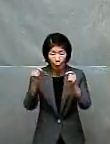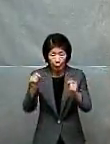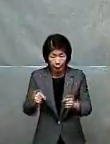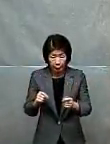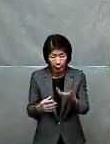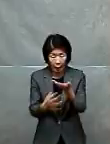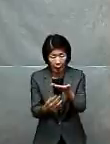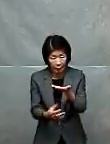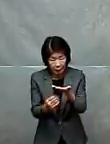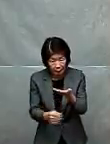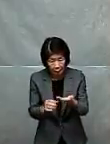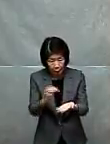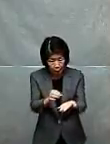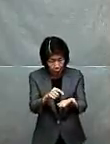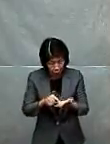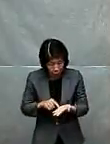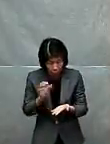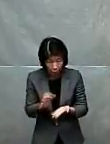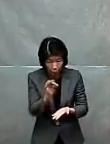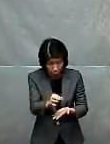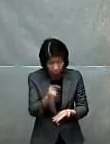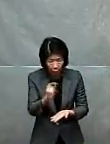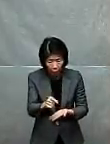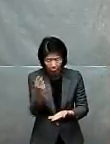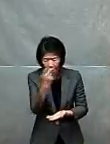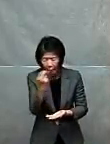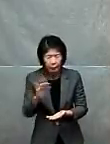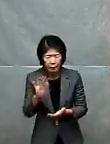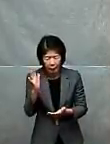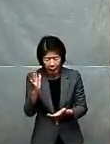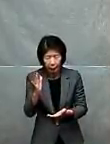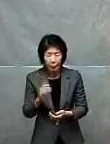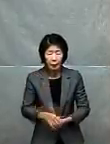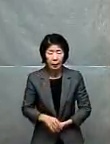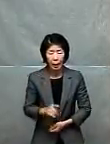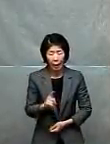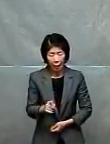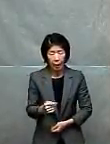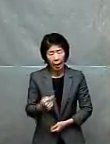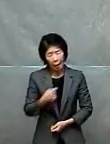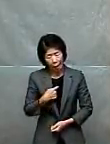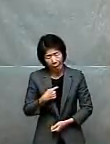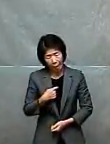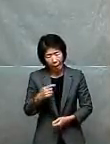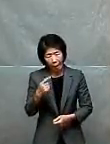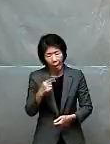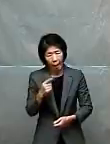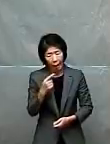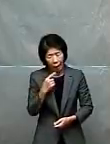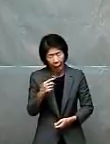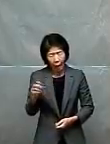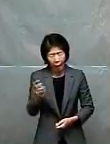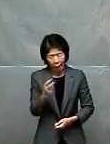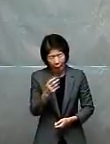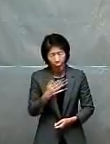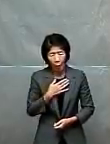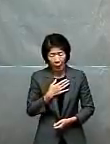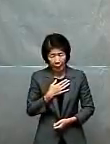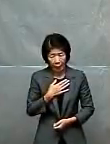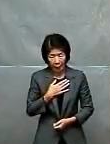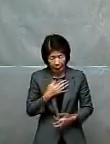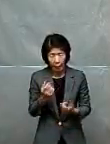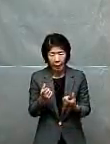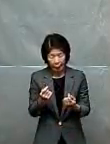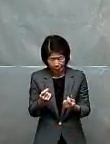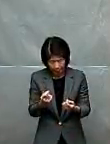刷物を確認しないまま支払っていただいたこともちょっと今回分かったわけでございますので、やはり適切